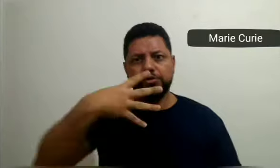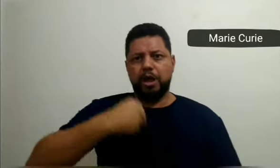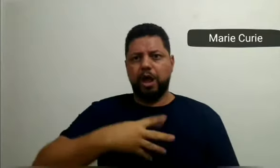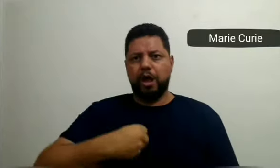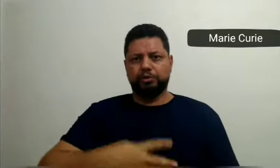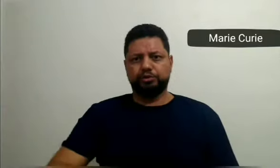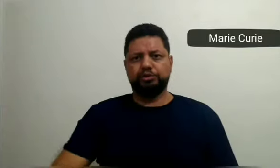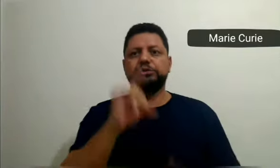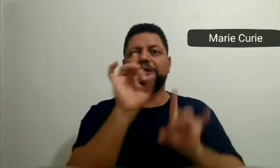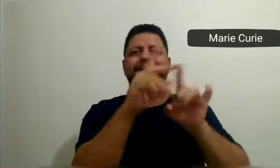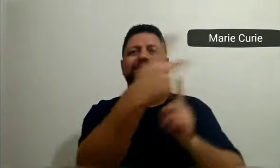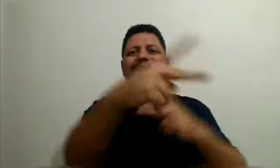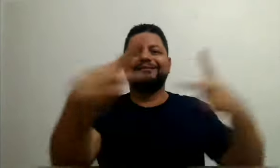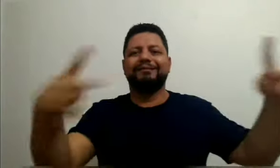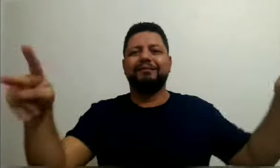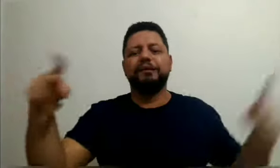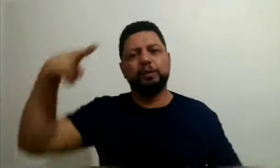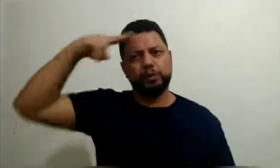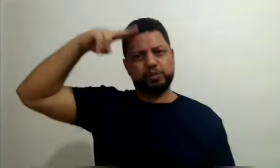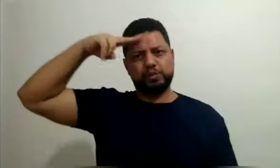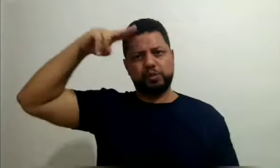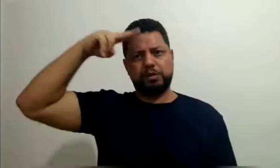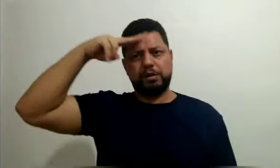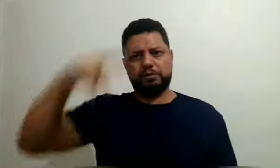1 milhão de raio-x.